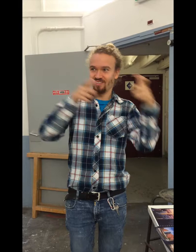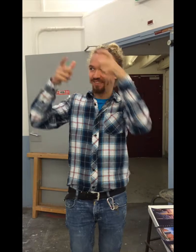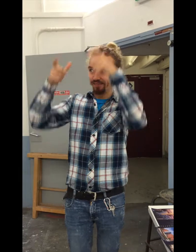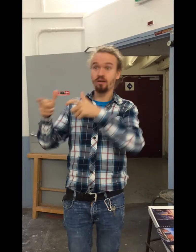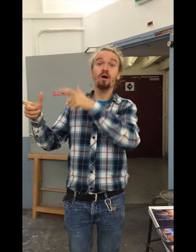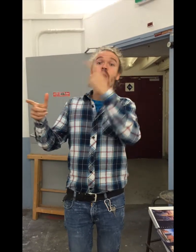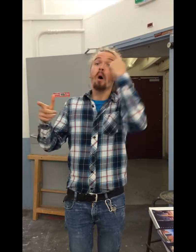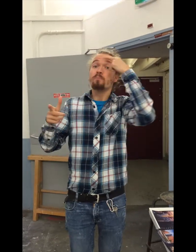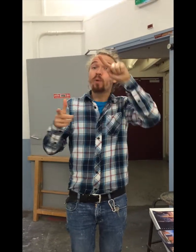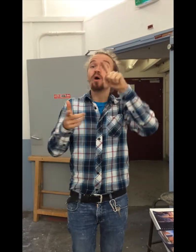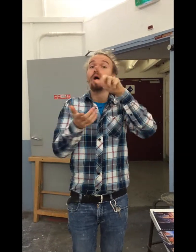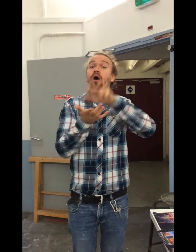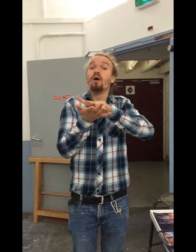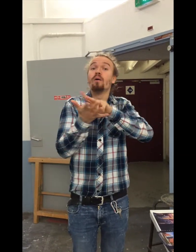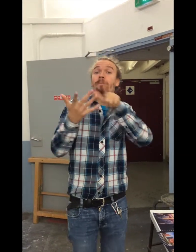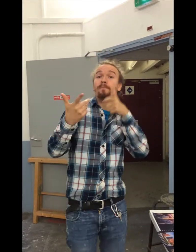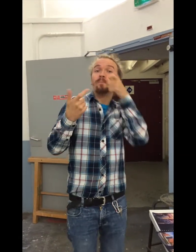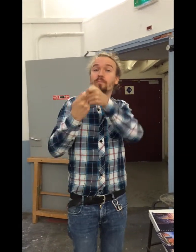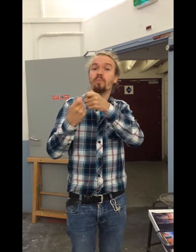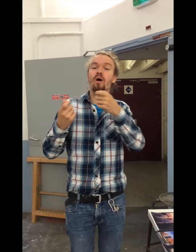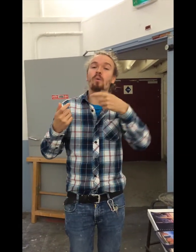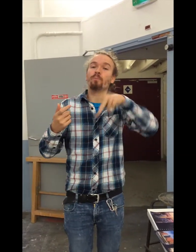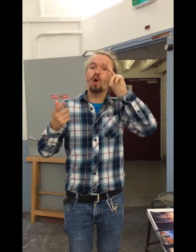dont j'ai parlé tout à l'heure et qui devait s'inscrire dans l'immeuble.